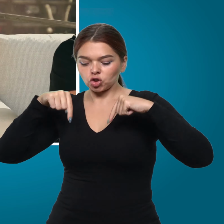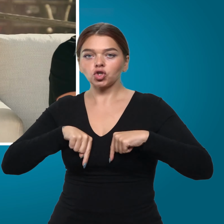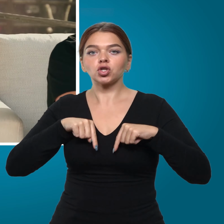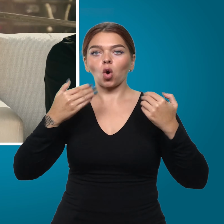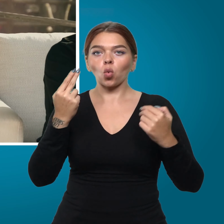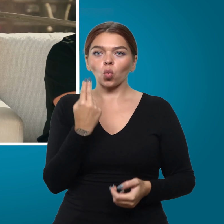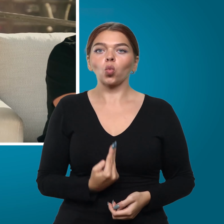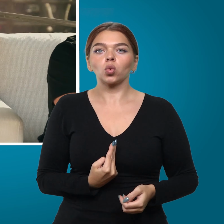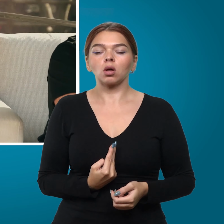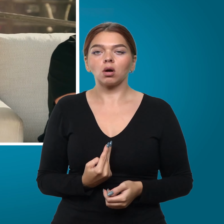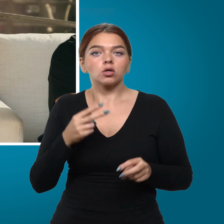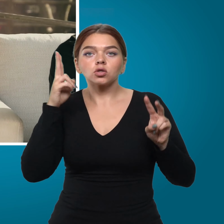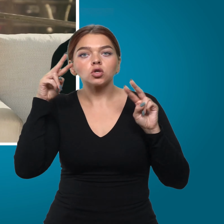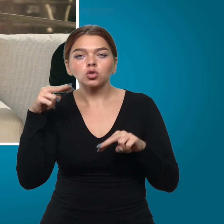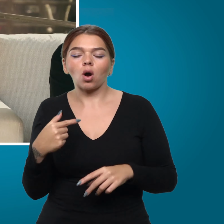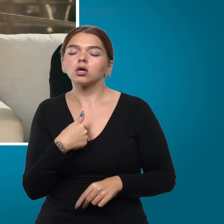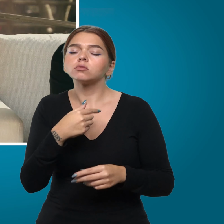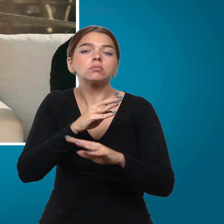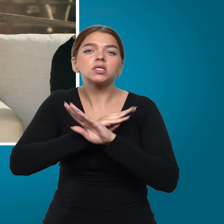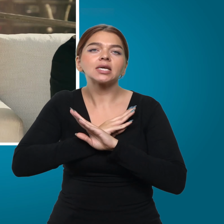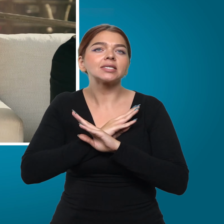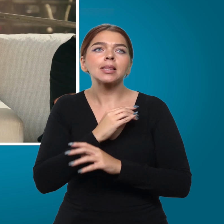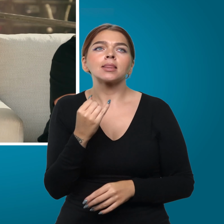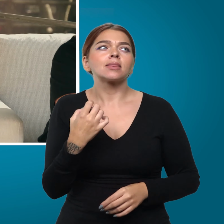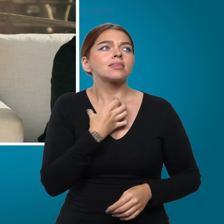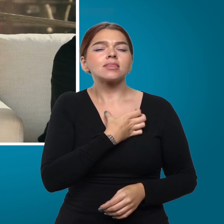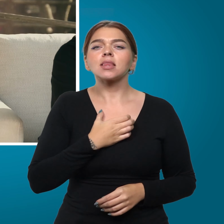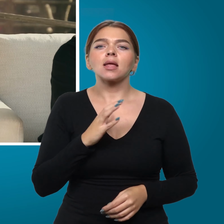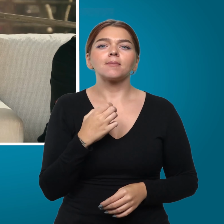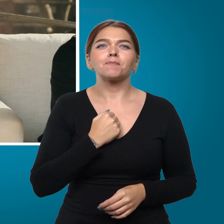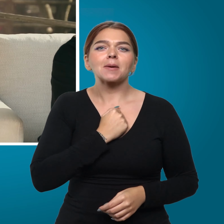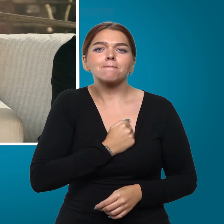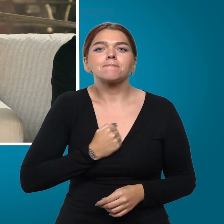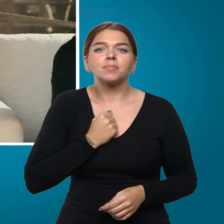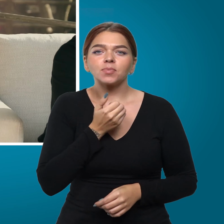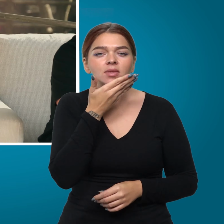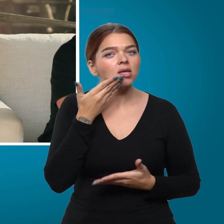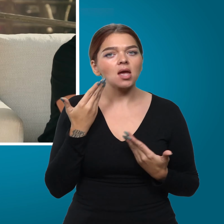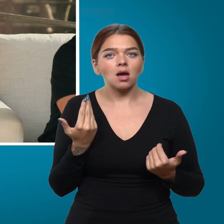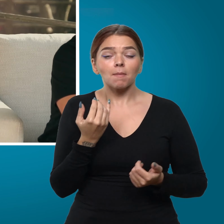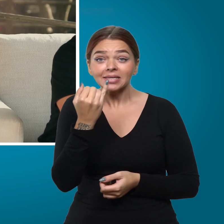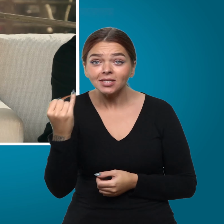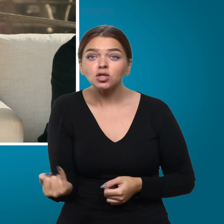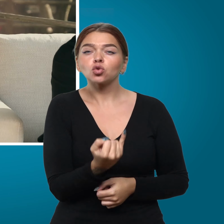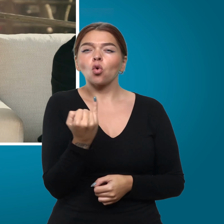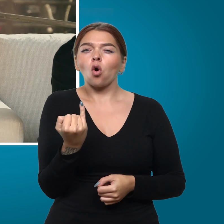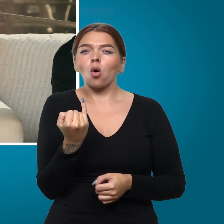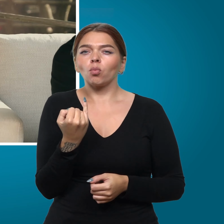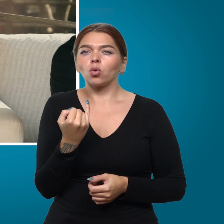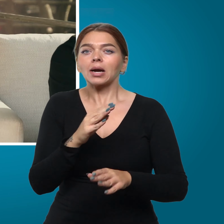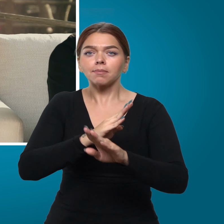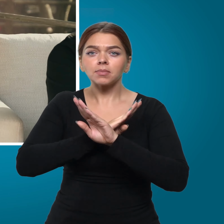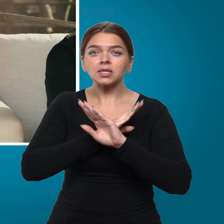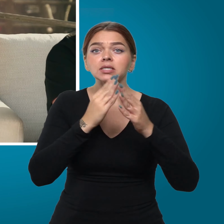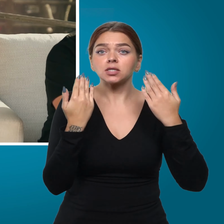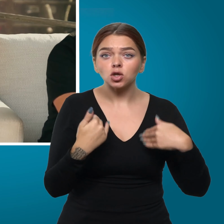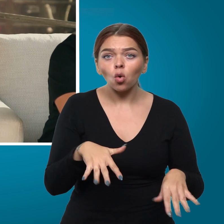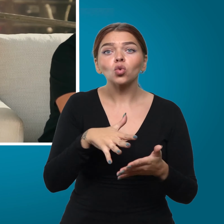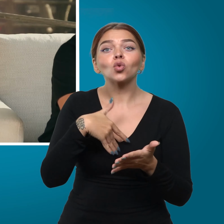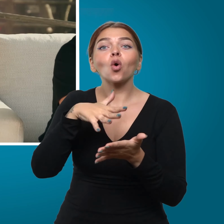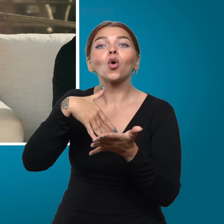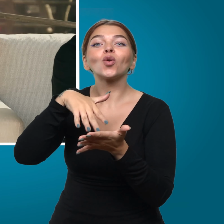nu, gal tai nėra viskas, gal mes jau ir dabar gyvenam net ne pirmą savo gyvenimą, gal yra kažkokie tai,